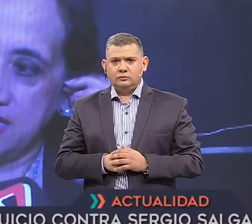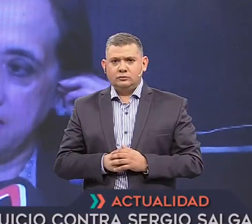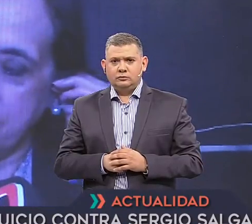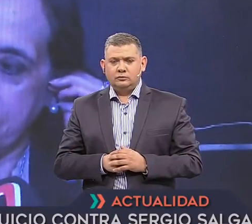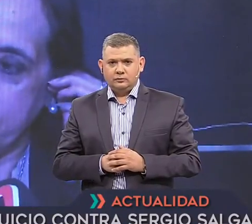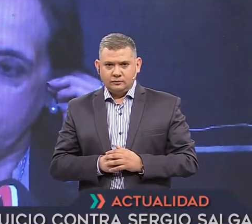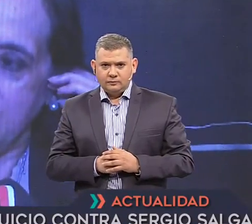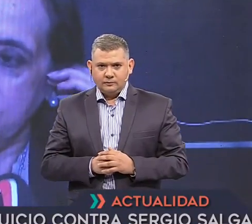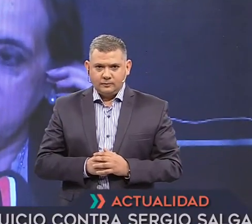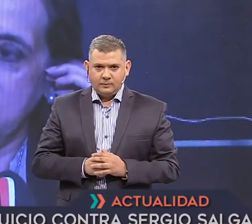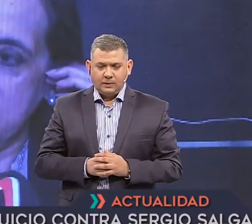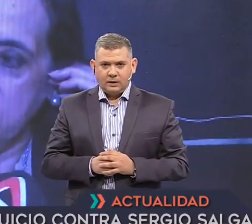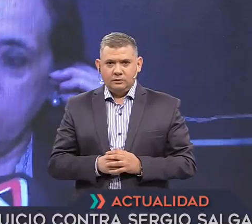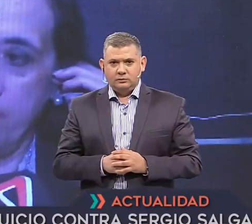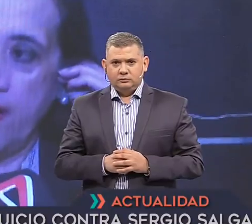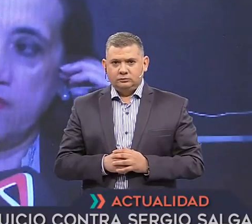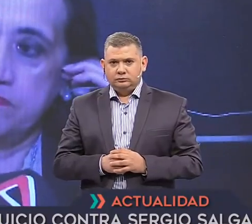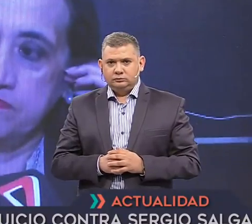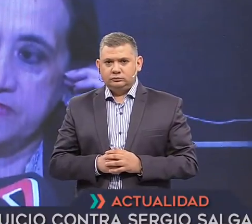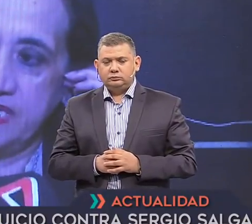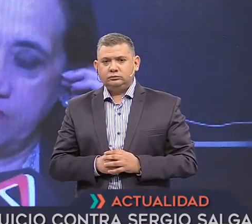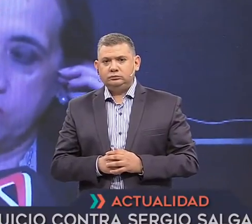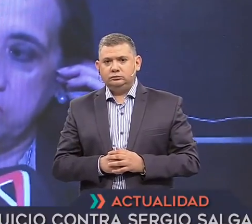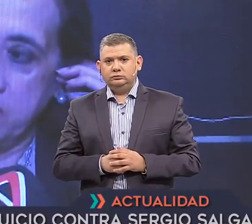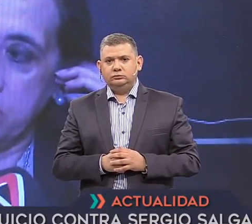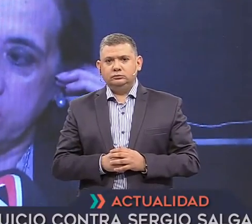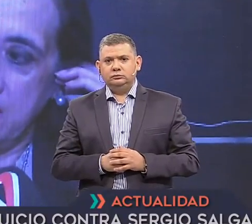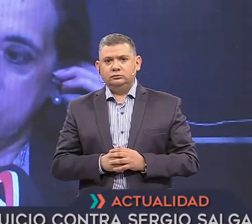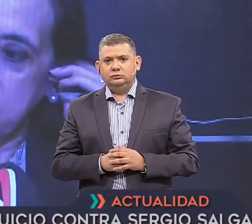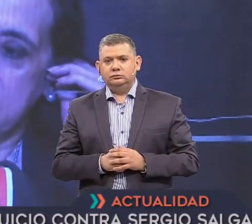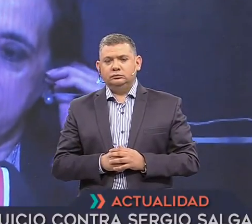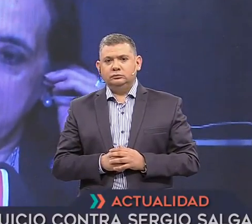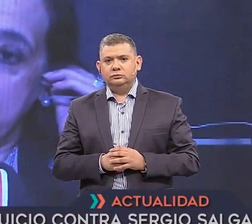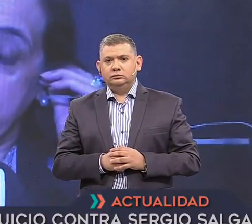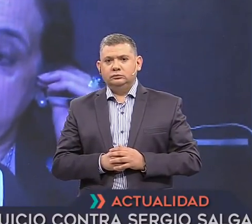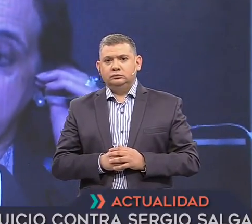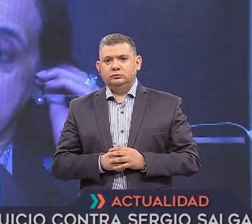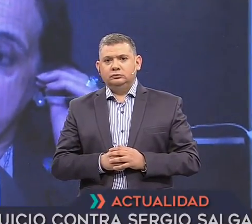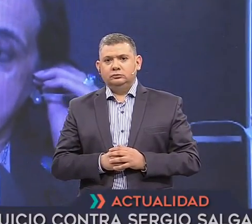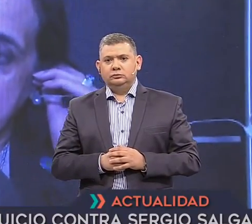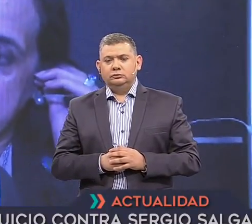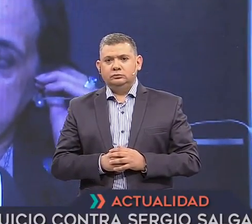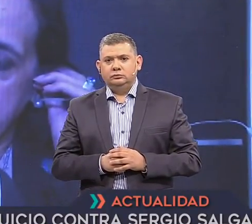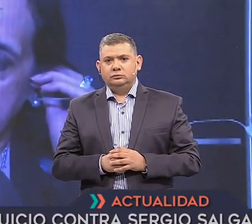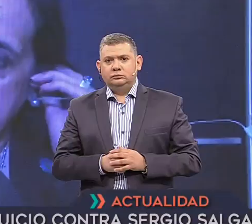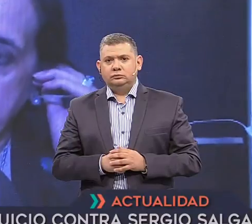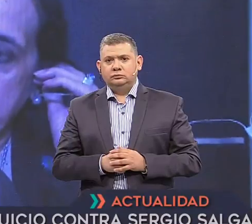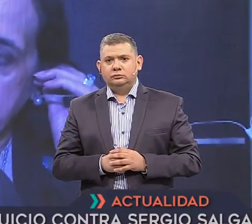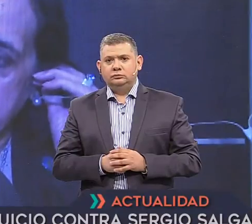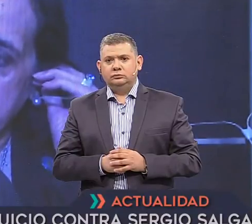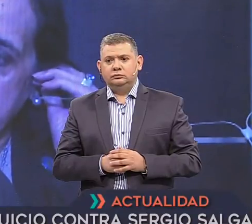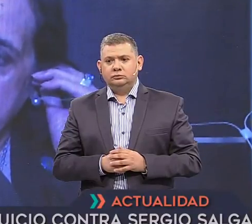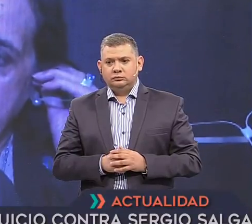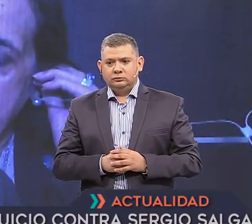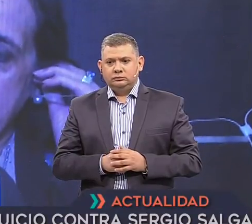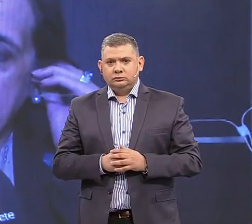que, porque la justicia me citó, y debo cumplir con lo que la justicia me ordena, que es venir a prestar testimonio. Por eso